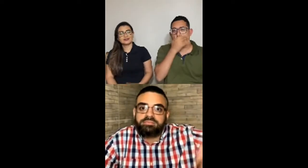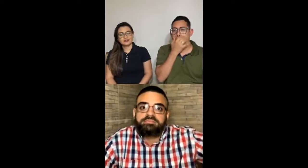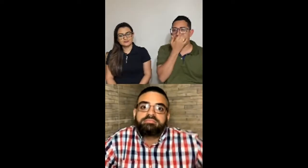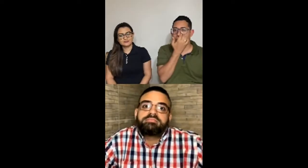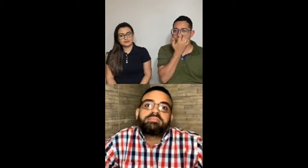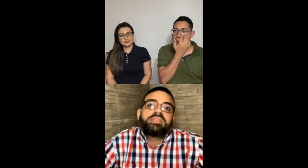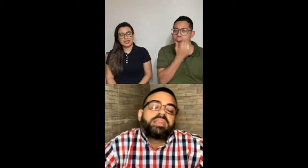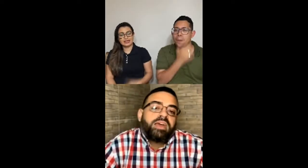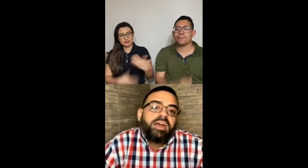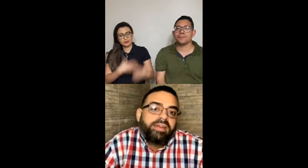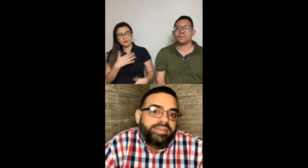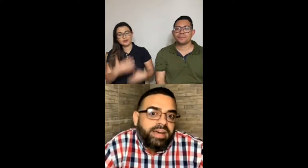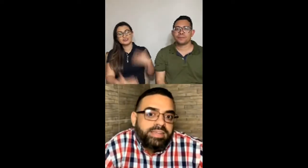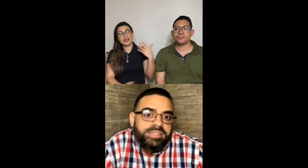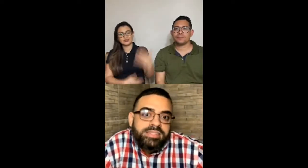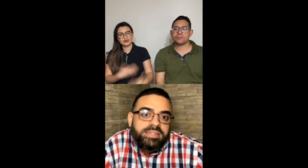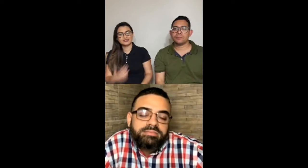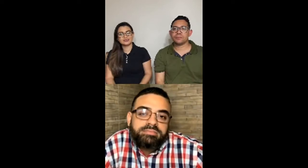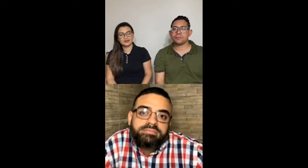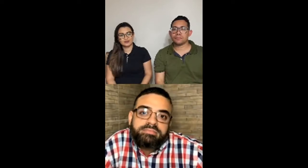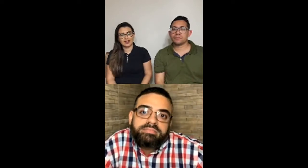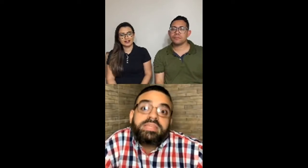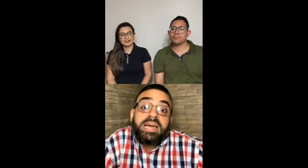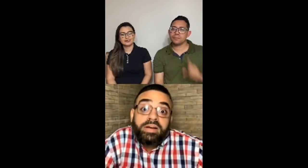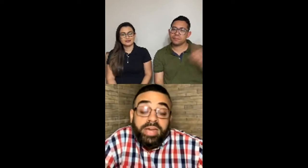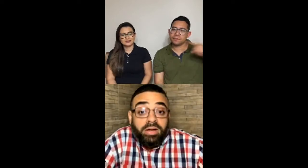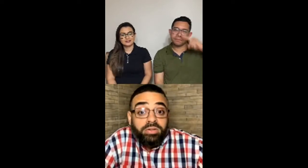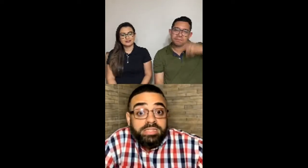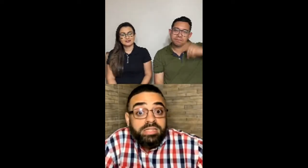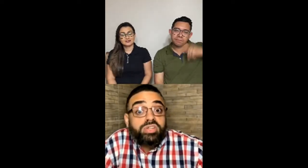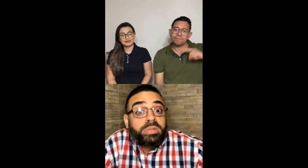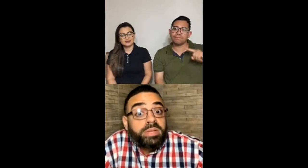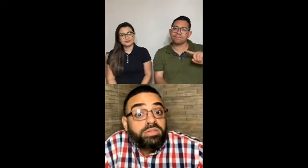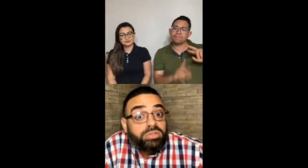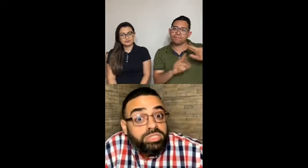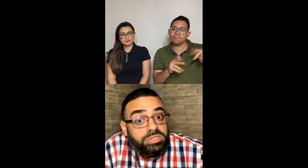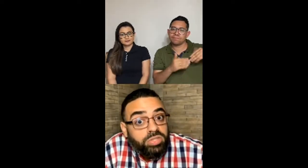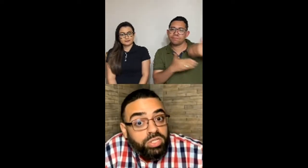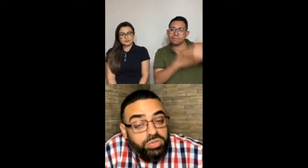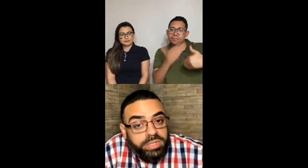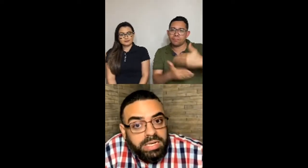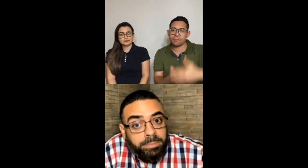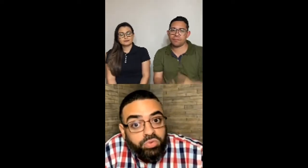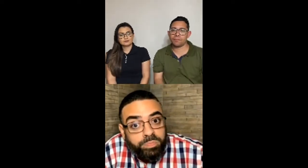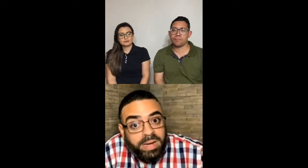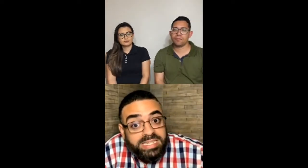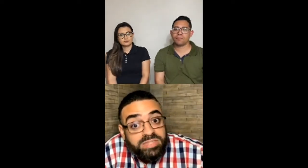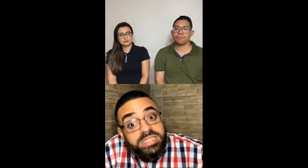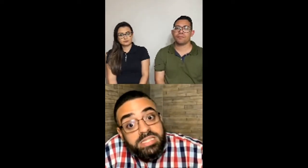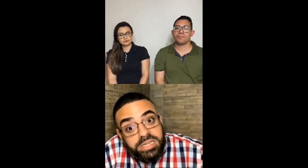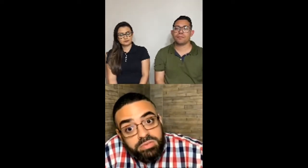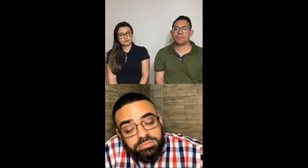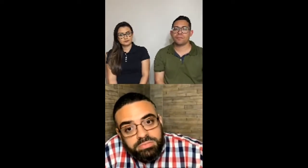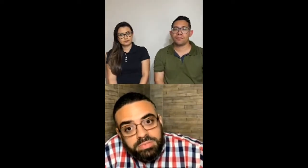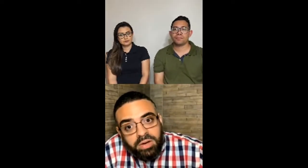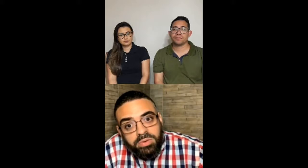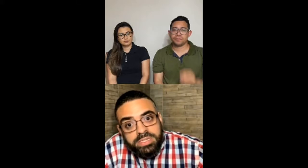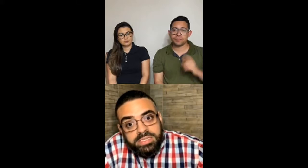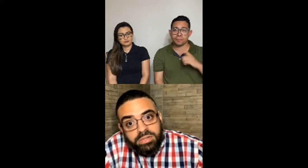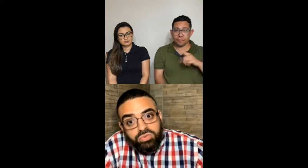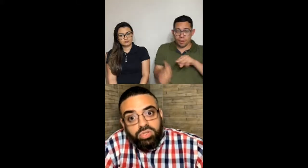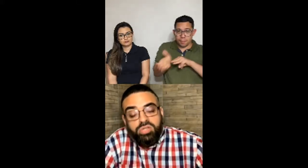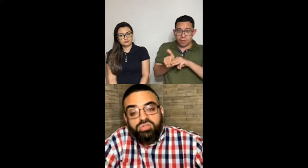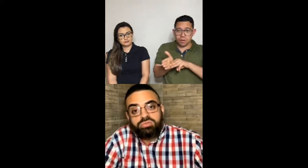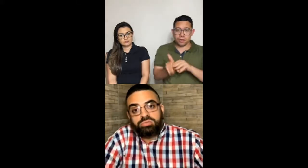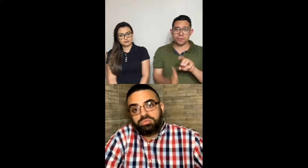livro ainda. Então, é mais para frente ainda, que eu acho que é a próxima etapa. E aí, assim, o que aconteceu